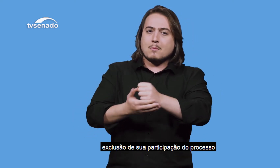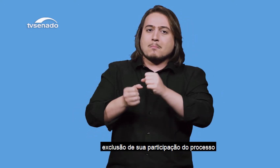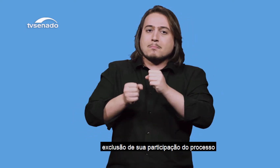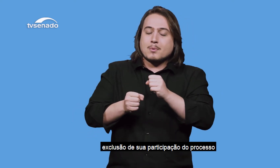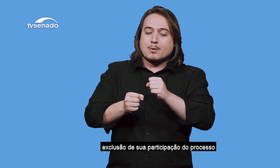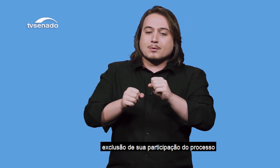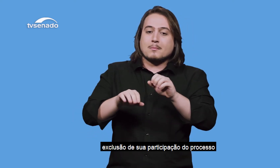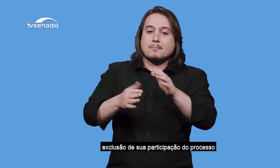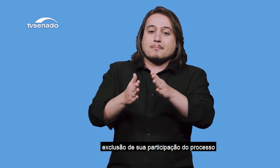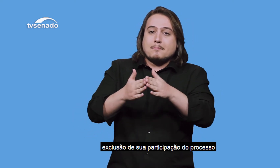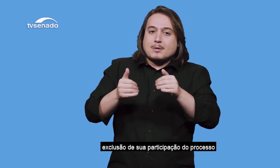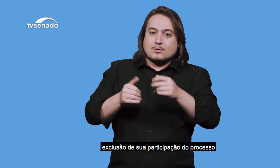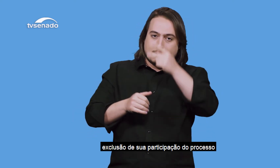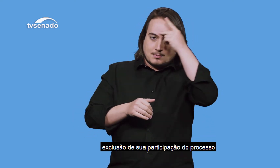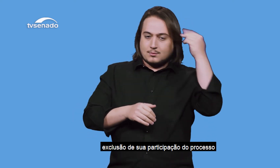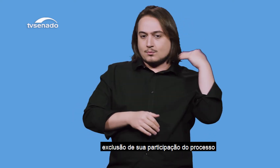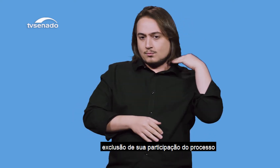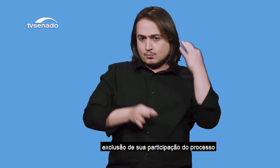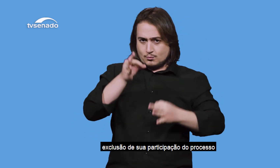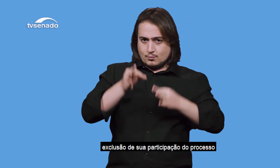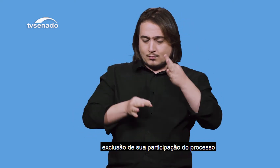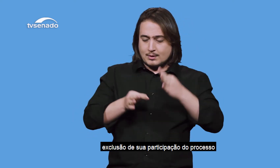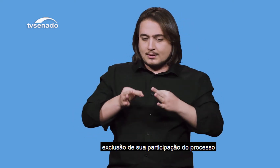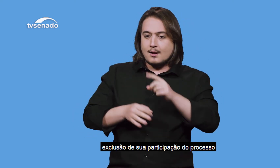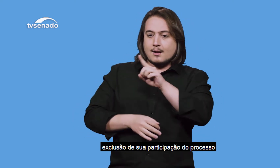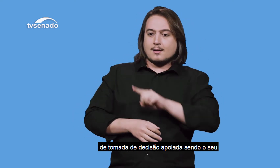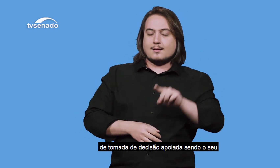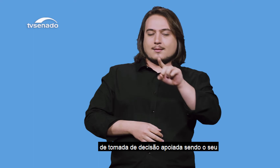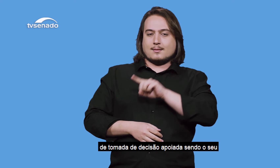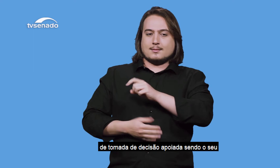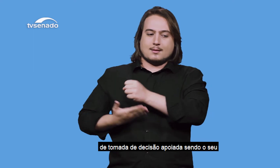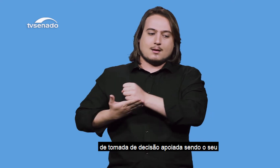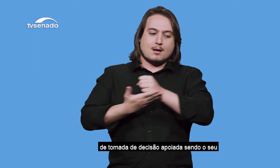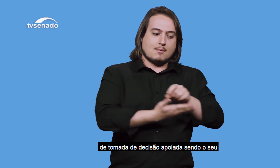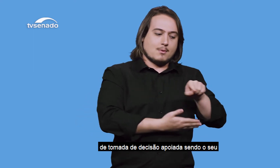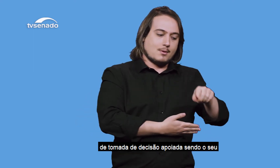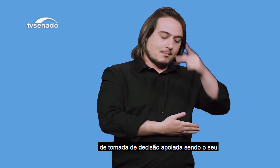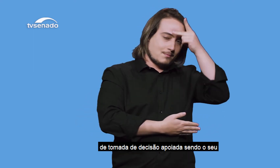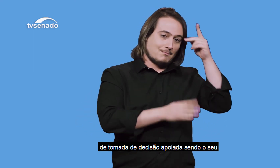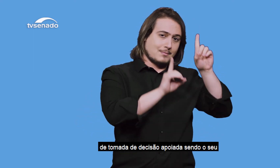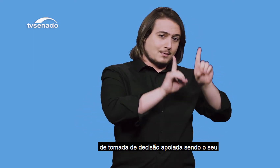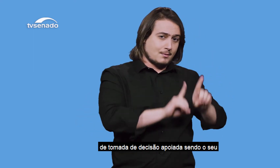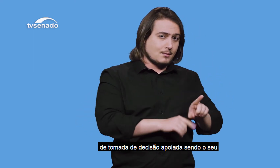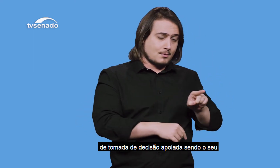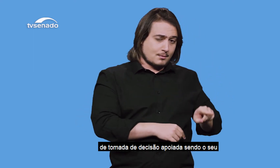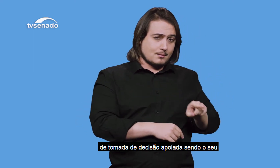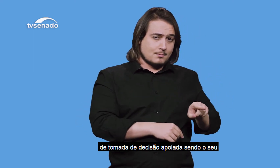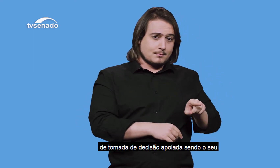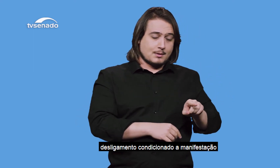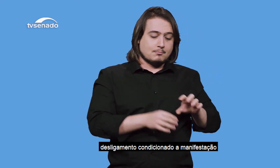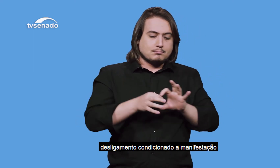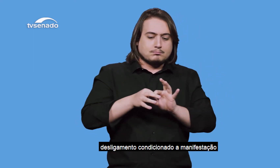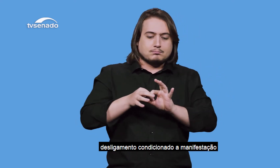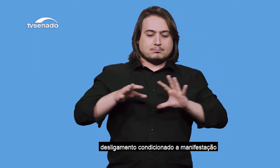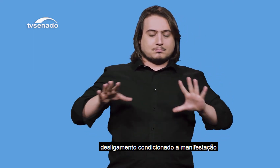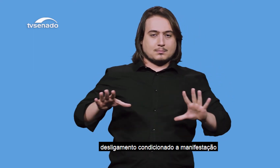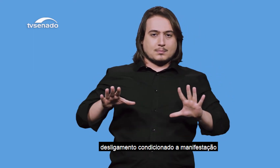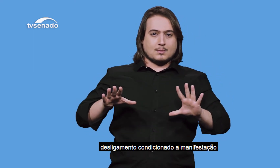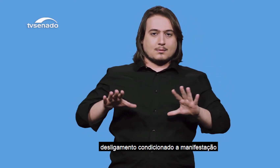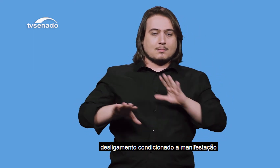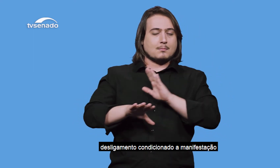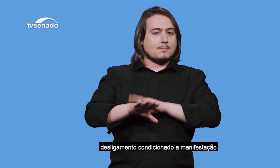exclusão de sua participação do processo de tomada de decisão apoiada sendo o seu desligamento